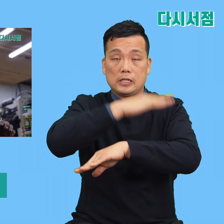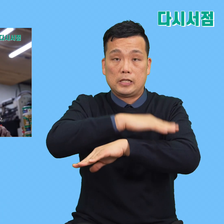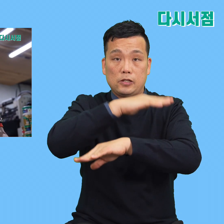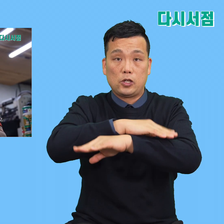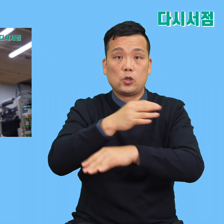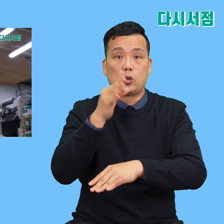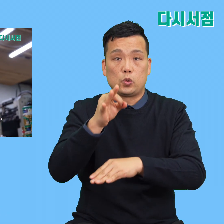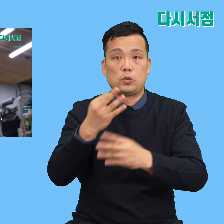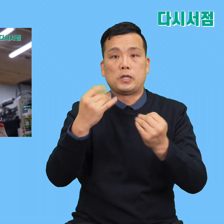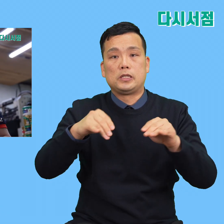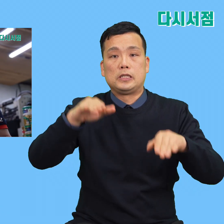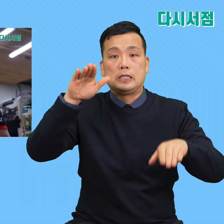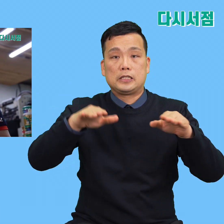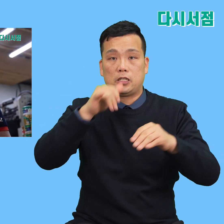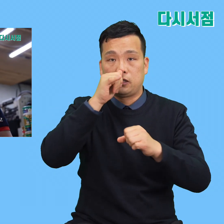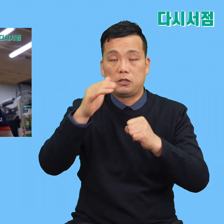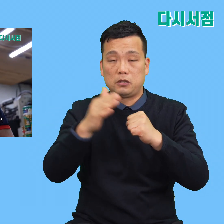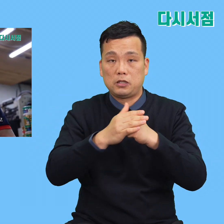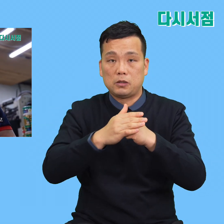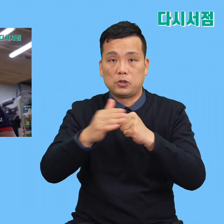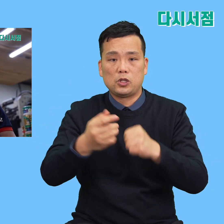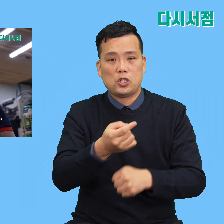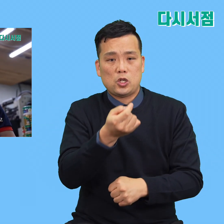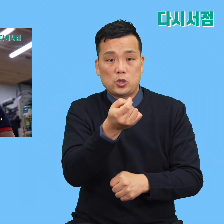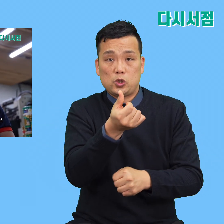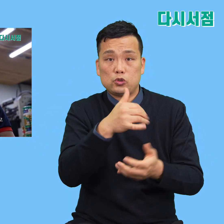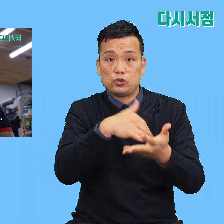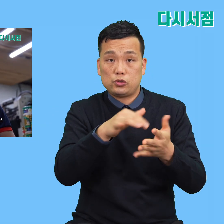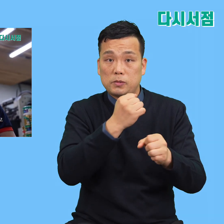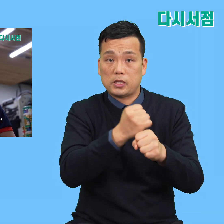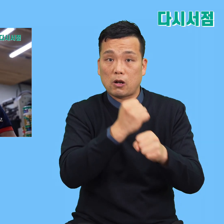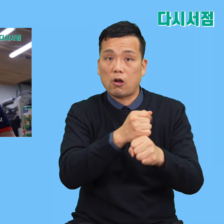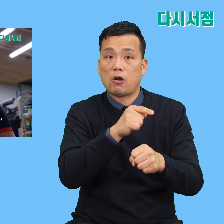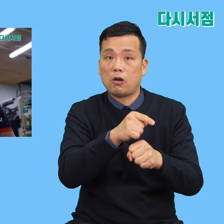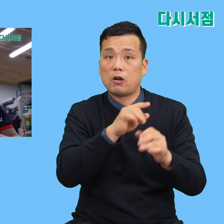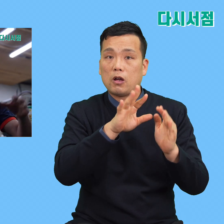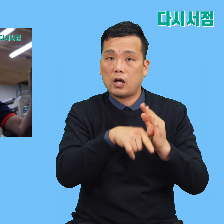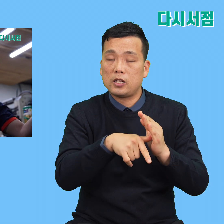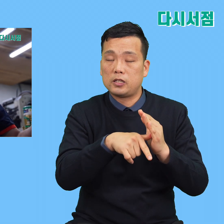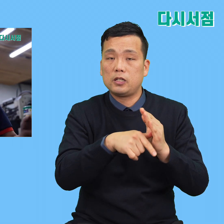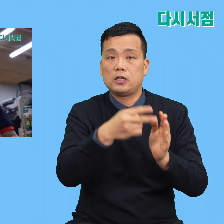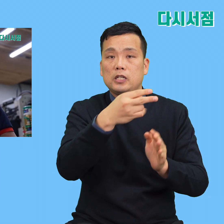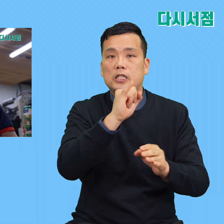많이 나고, 그러니까 그건 아주 소량을 했을 때 가격이 많은 거고,